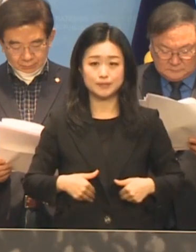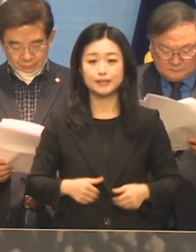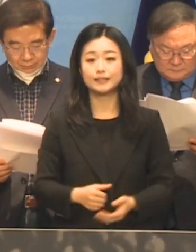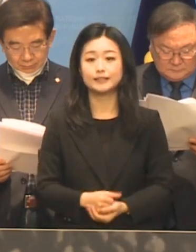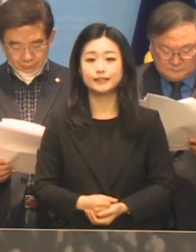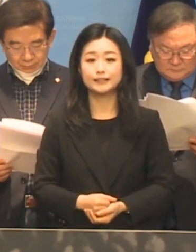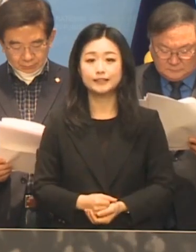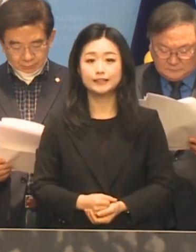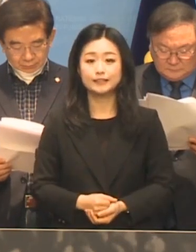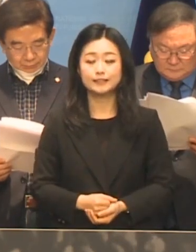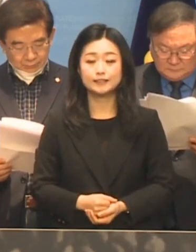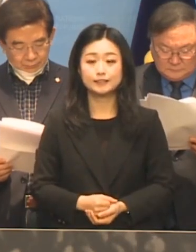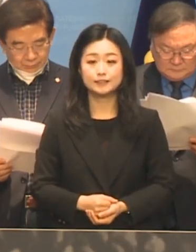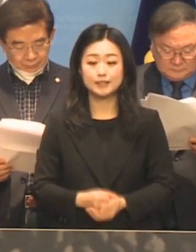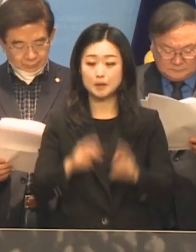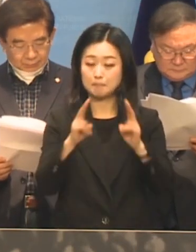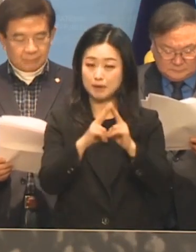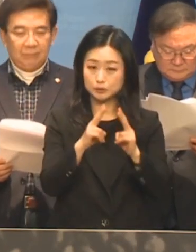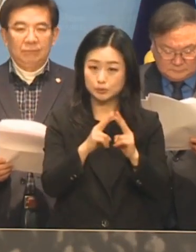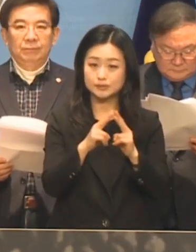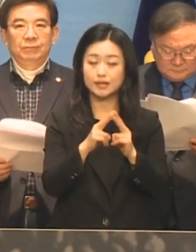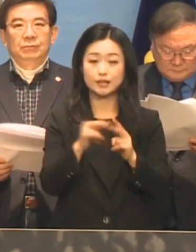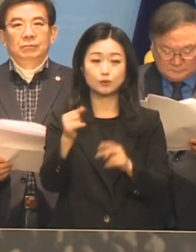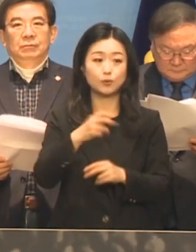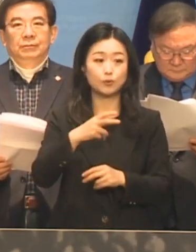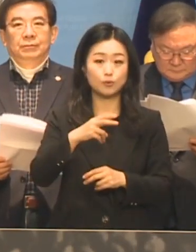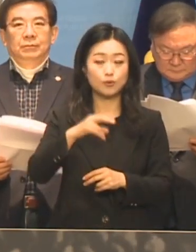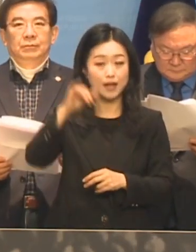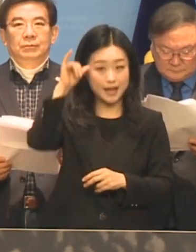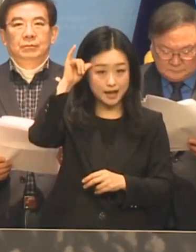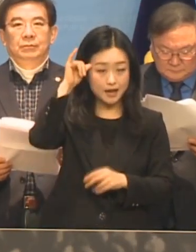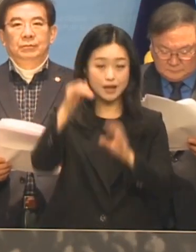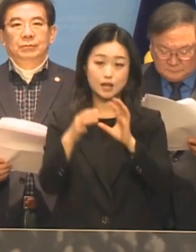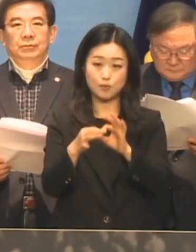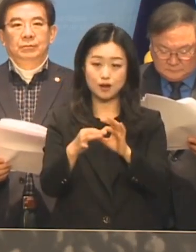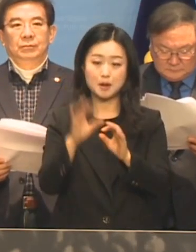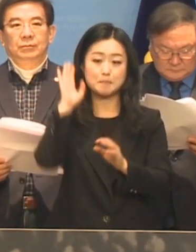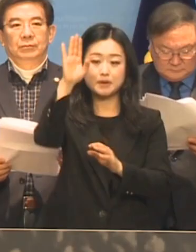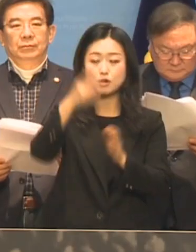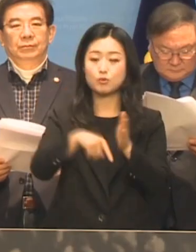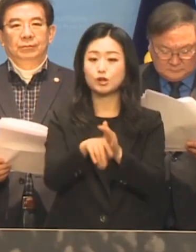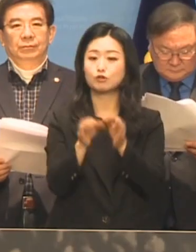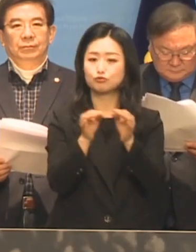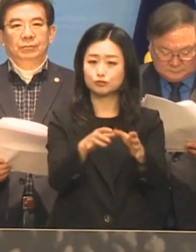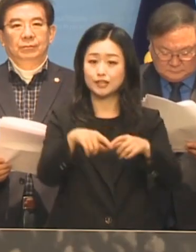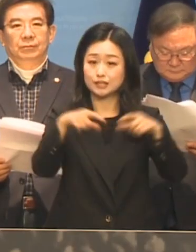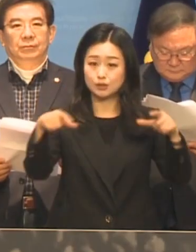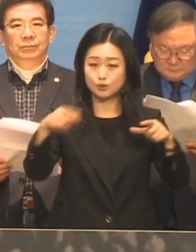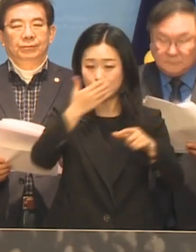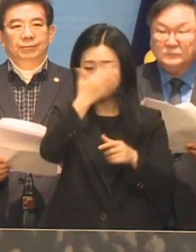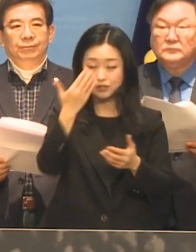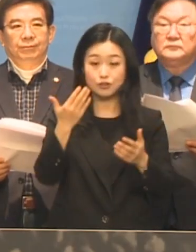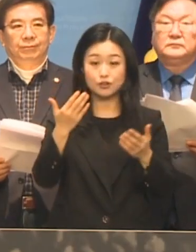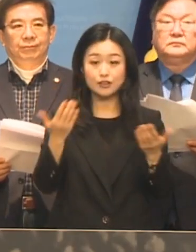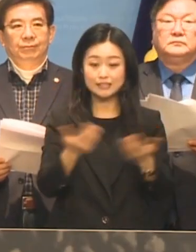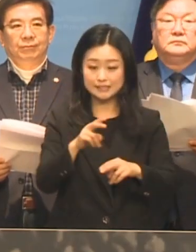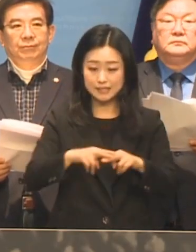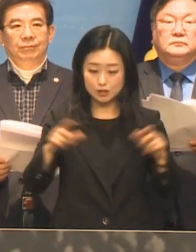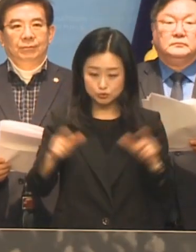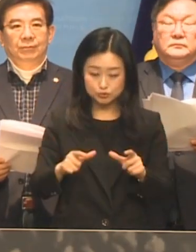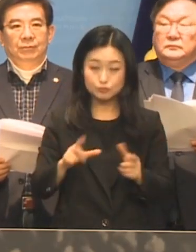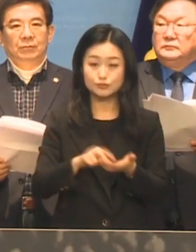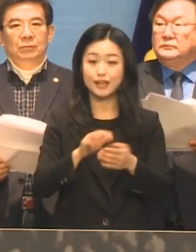마련해야 합니다. 반도체, 인공지능 등 미래 투자를 늘리고 줄어드는 청년 일자리 지원